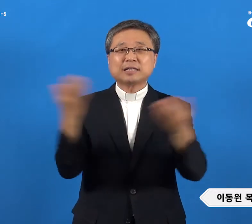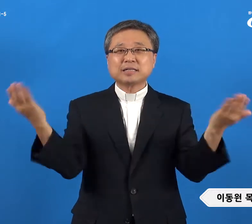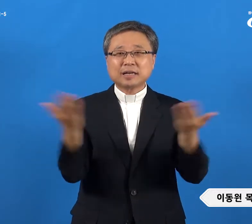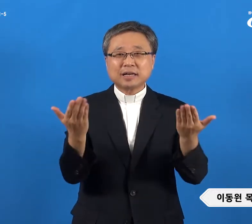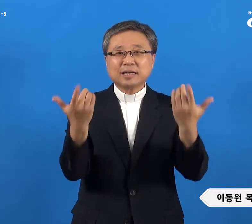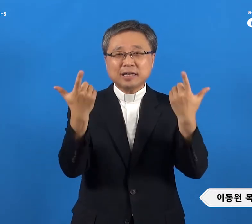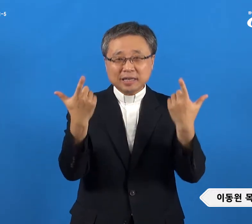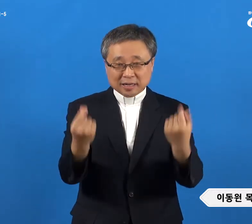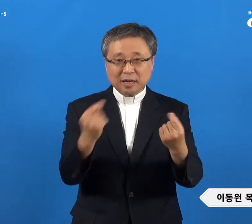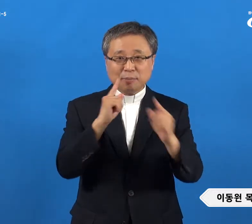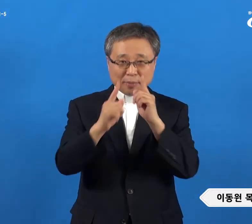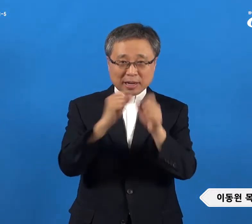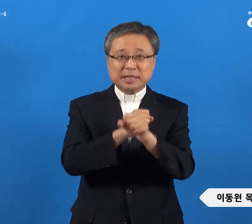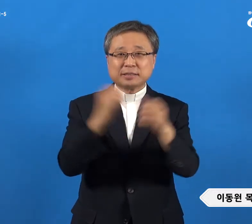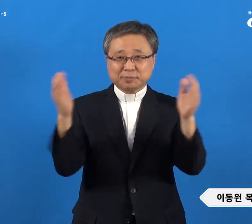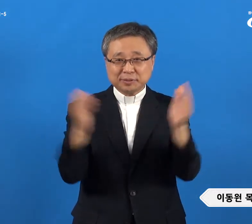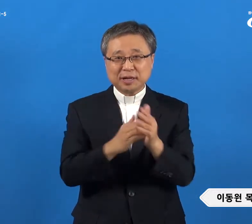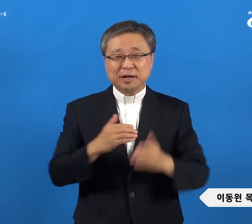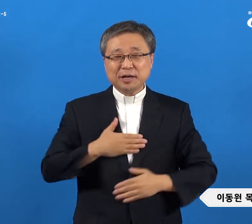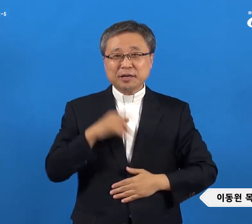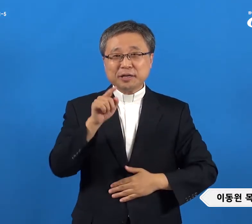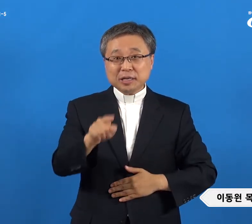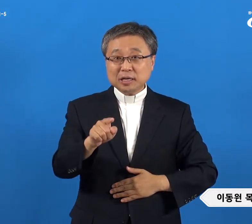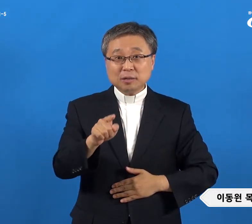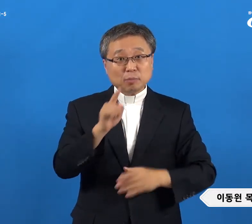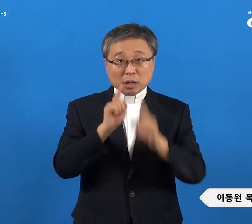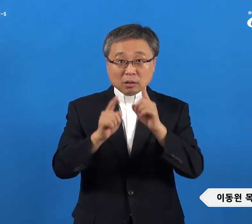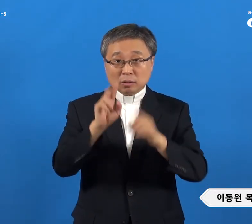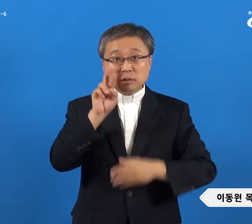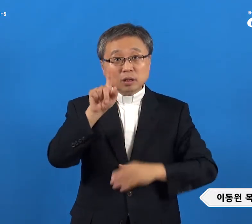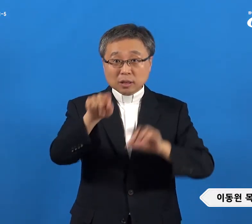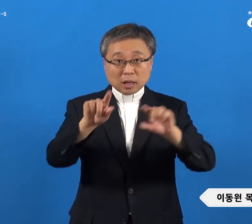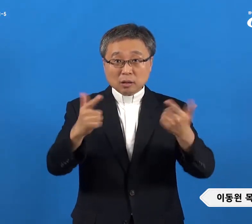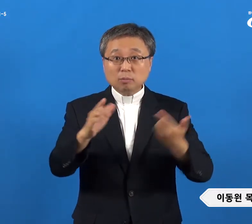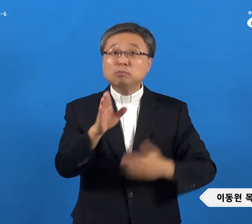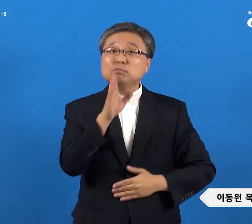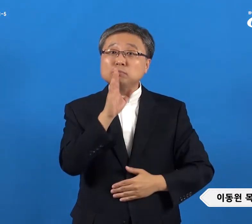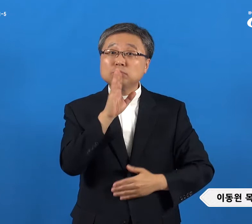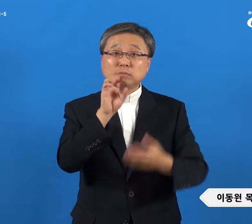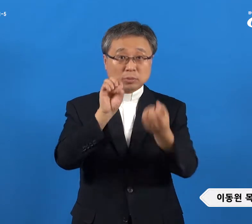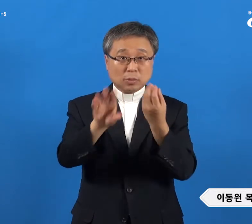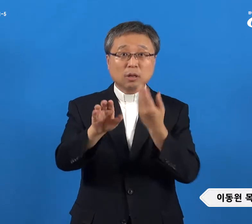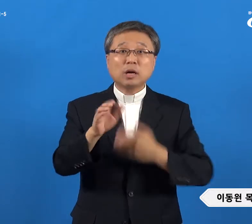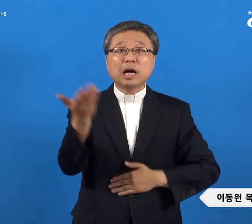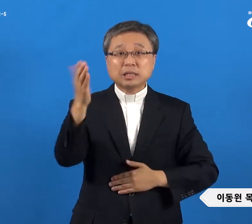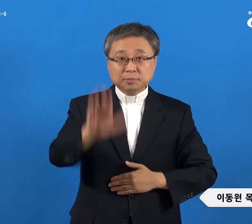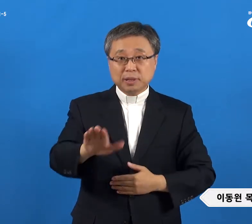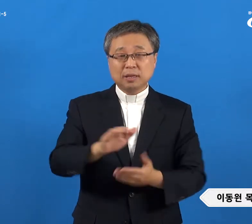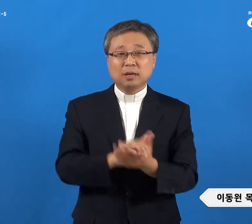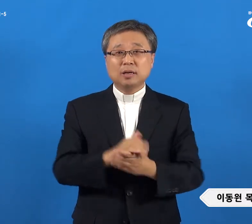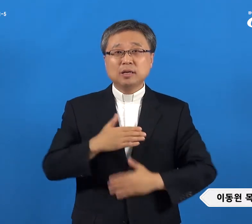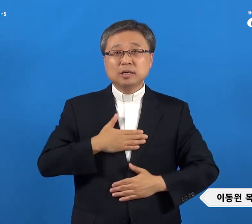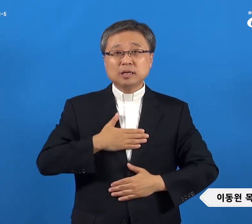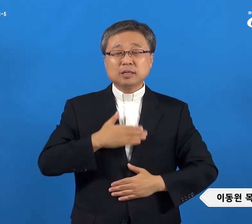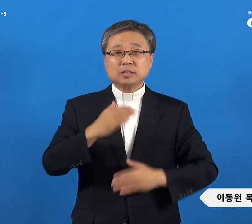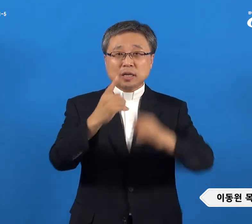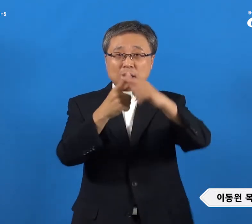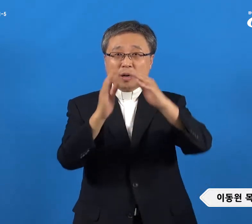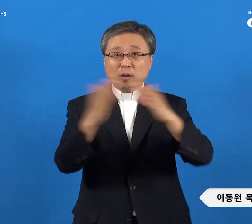이렇게 정의했습니다. 이 정의가 틀린 것은 아닙니다. 정답입니다. 하지만 제 목회의